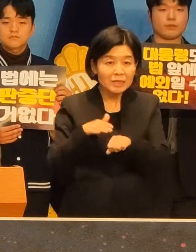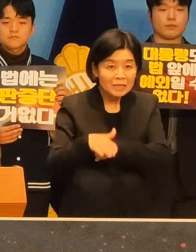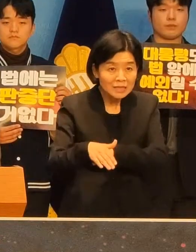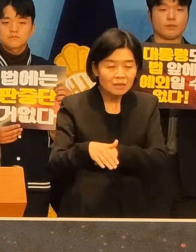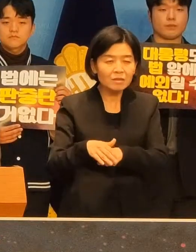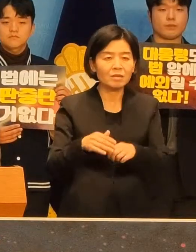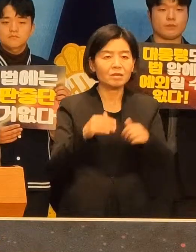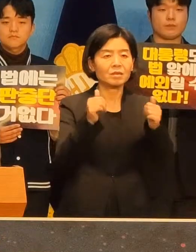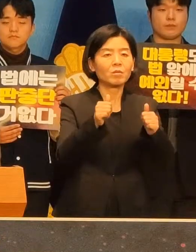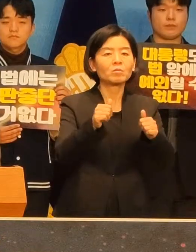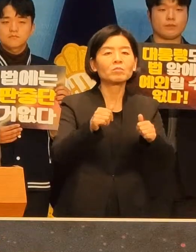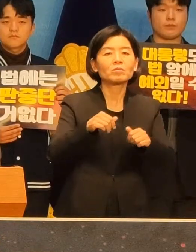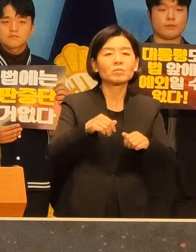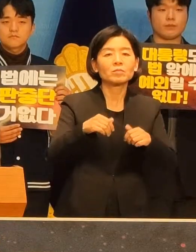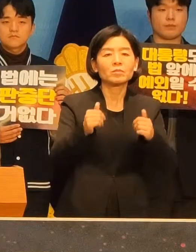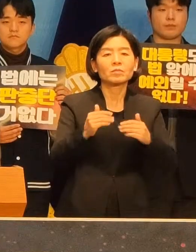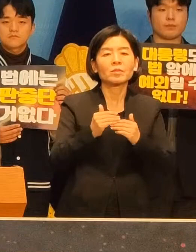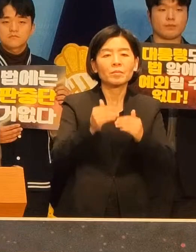서서히 움직일 겁니다.